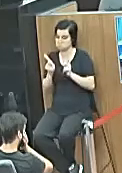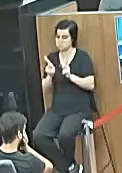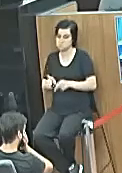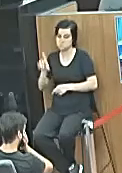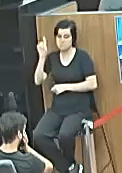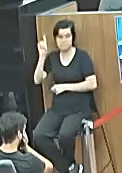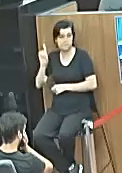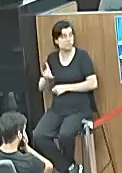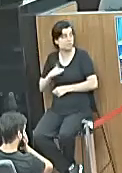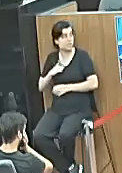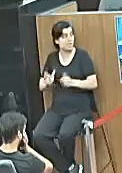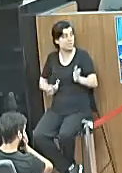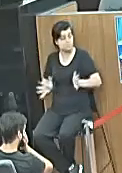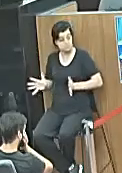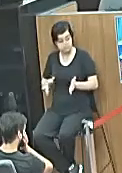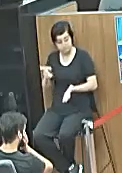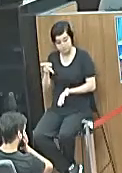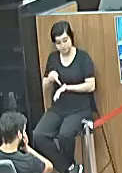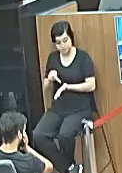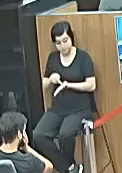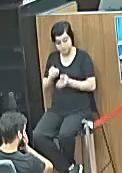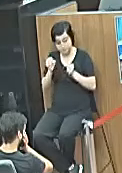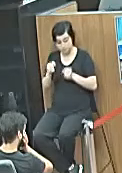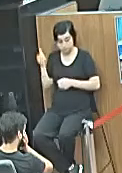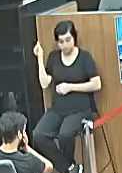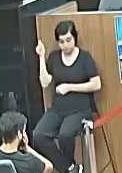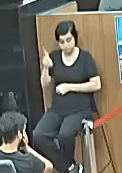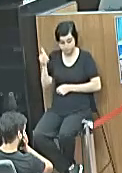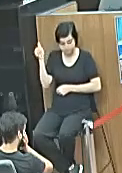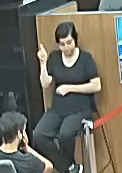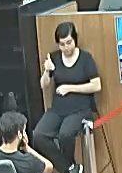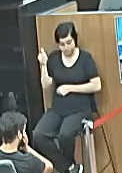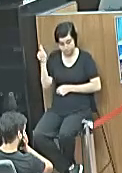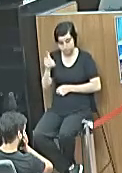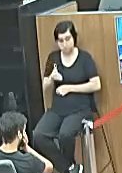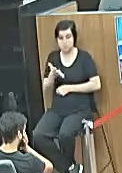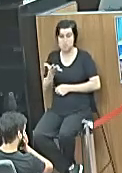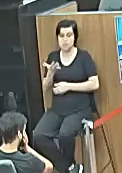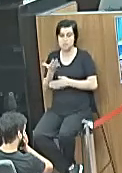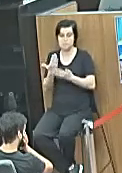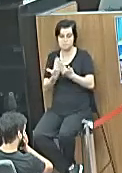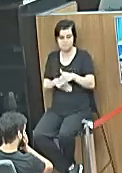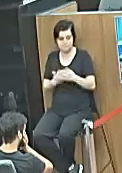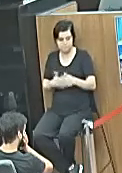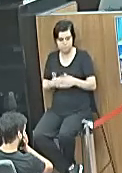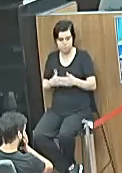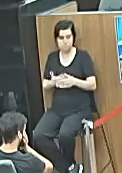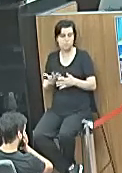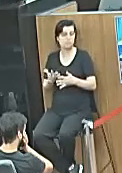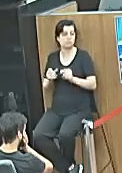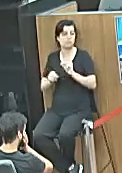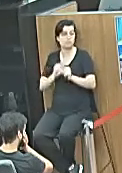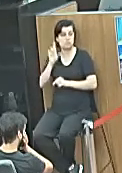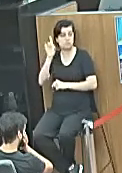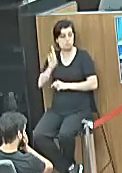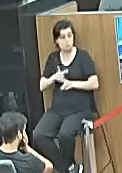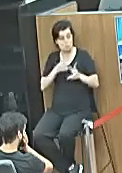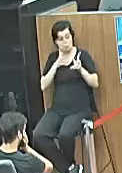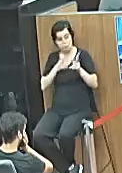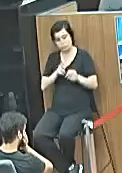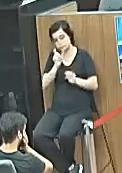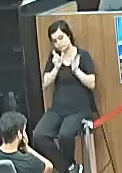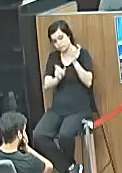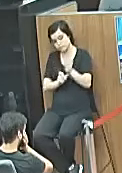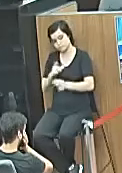devida sem acessibilidade para que possam prestar o exame esse exame de condutor para que possam ter o direito que todos os demais têm